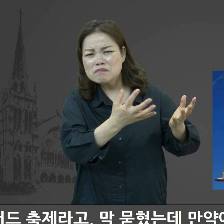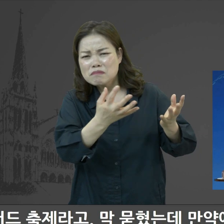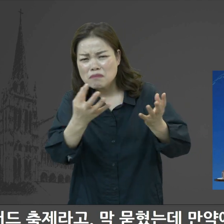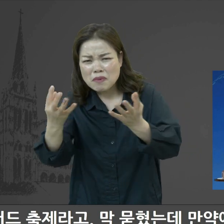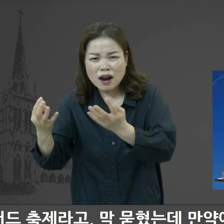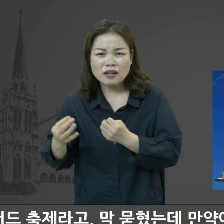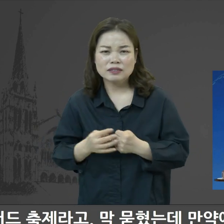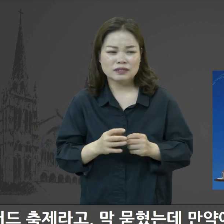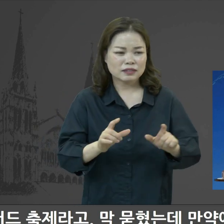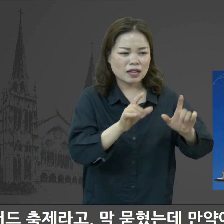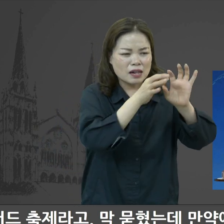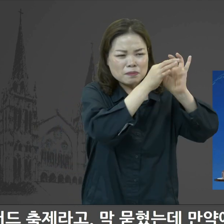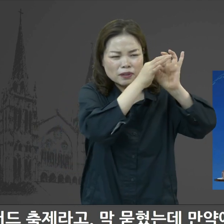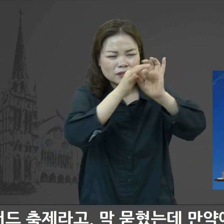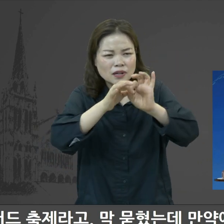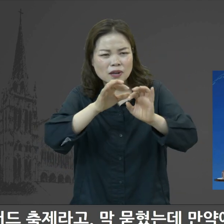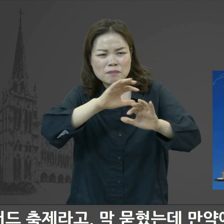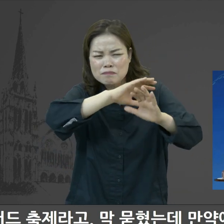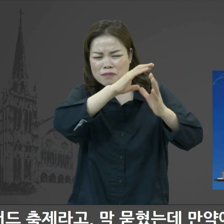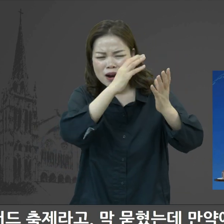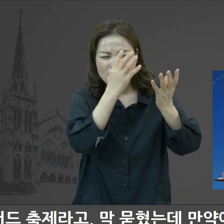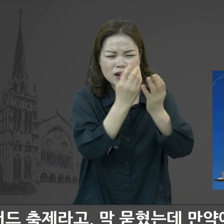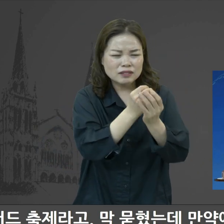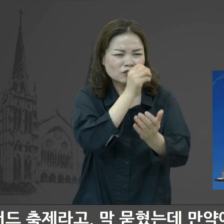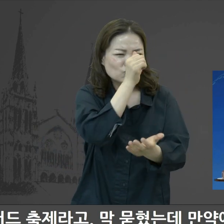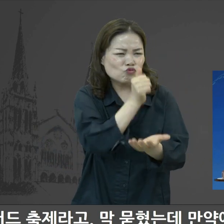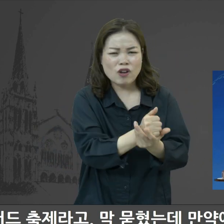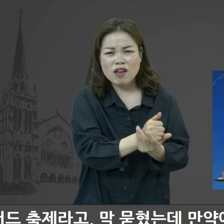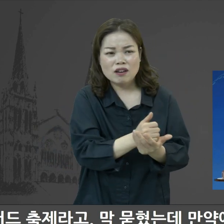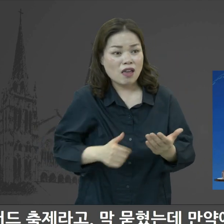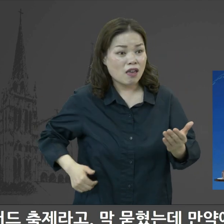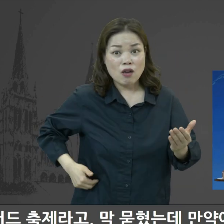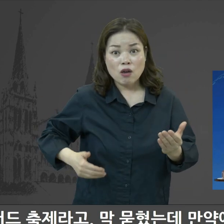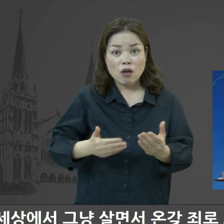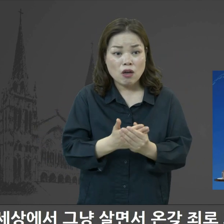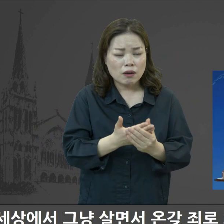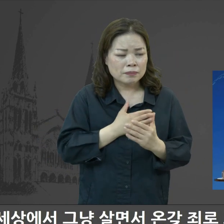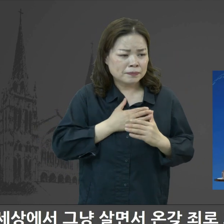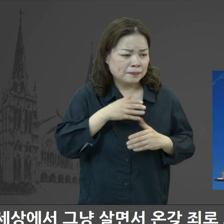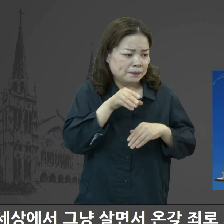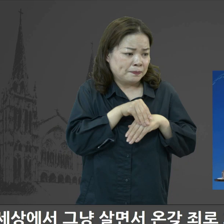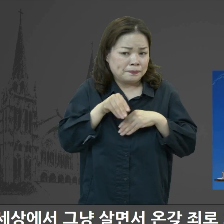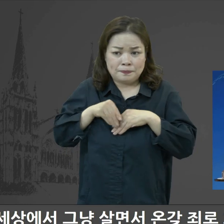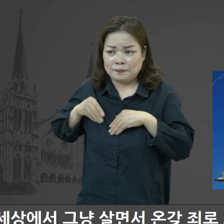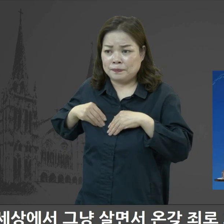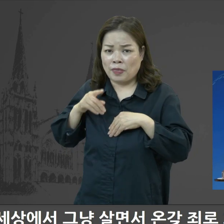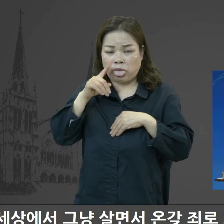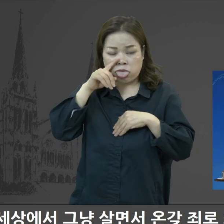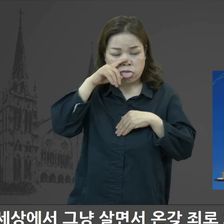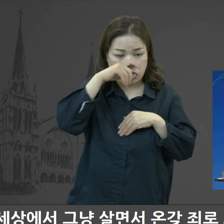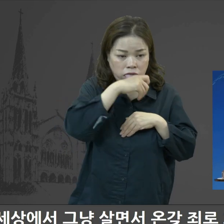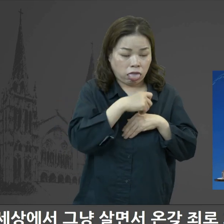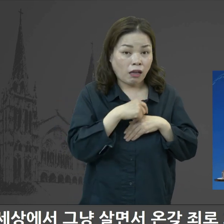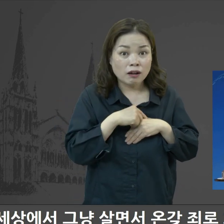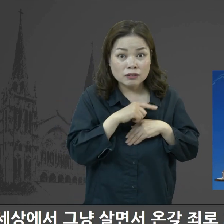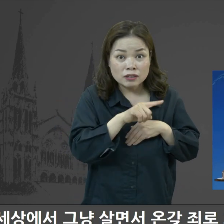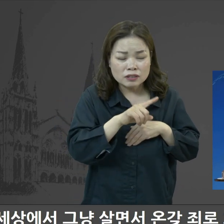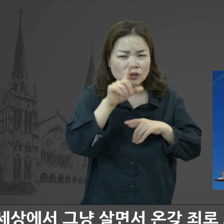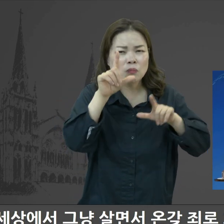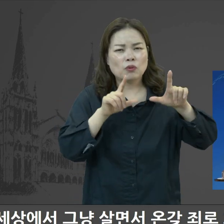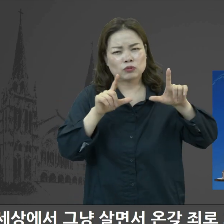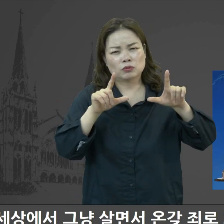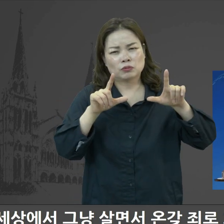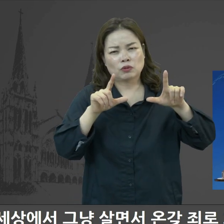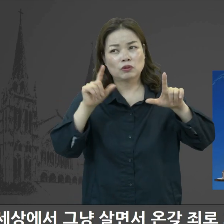그냥 살면서 온갖 죄로 회개하지 않고 계속 때묻어 갖고 있는, 그거 회개하지 않은 그런